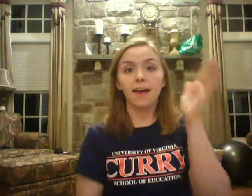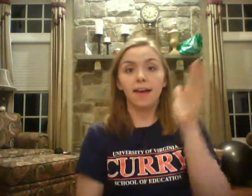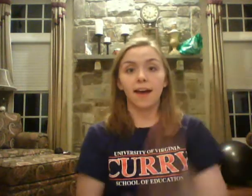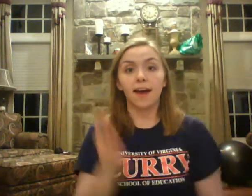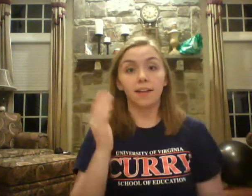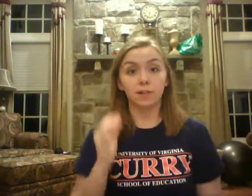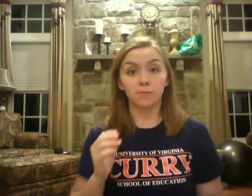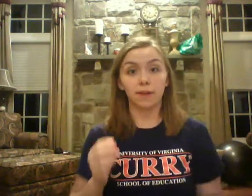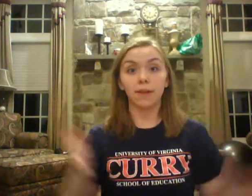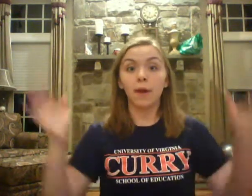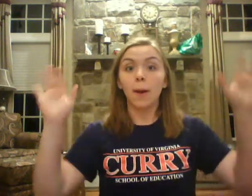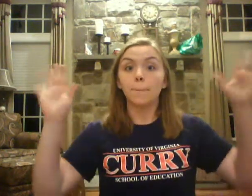ah, ah, ah, ah, ah, ah,